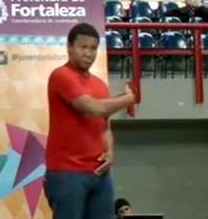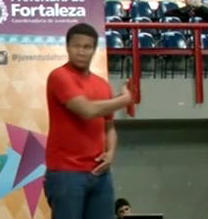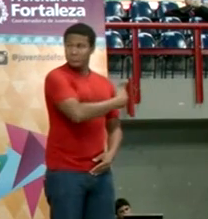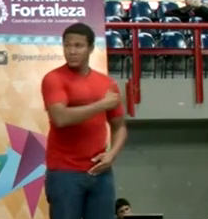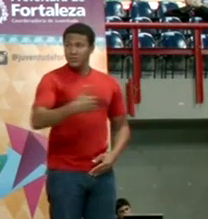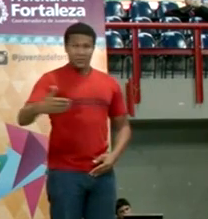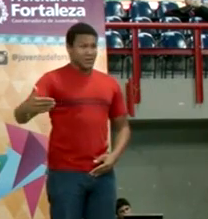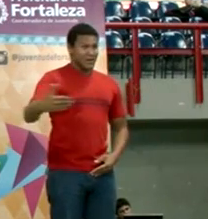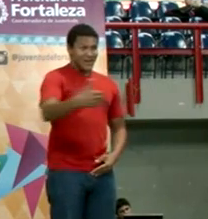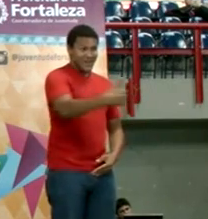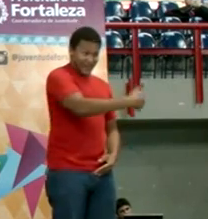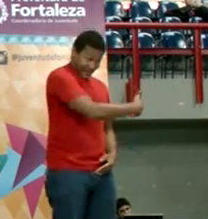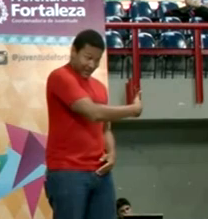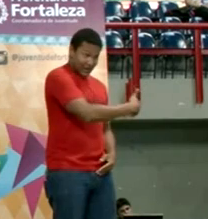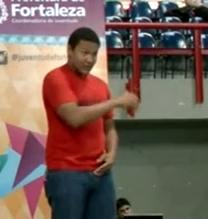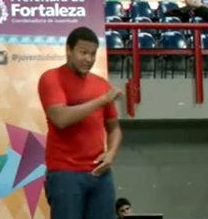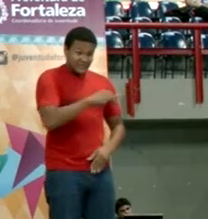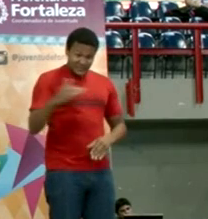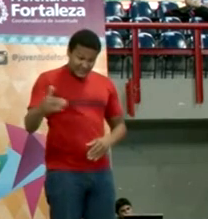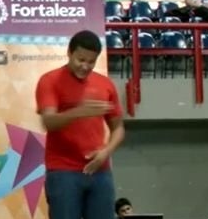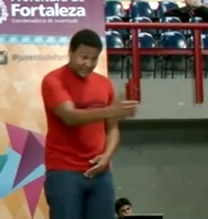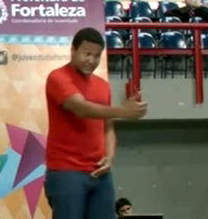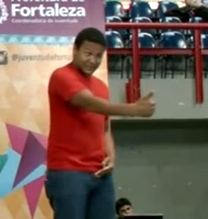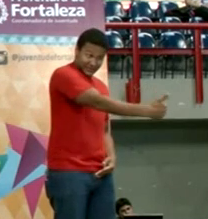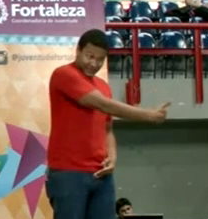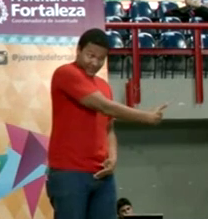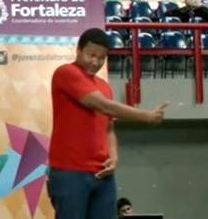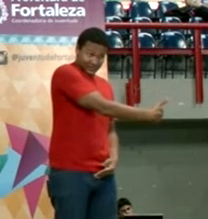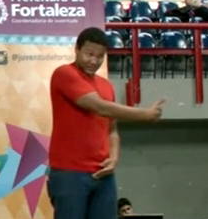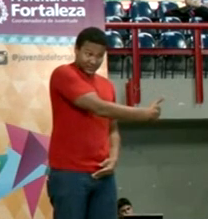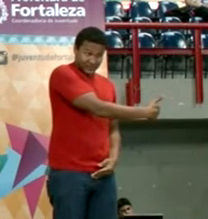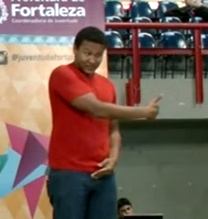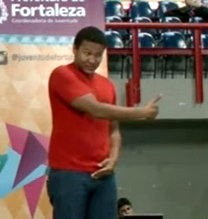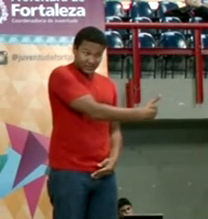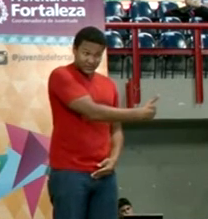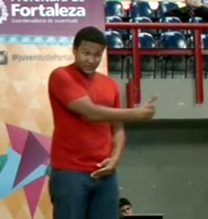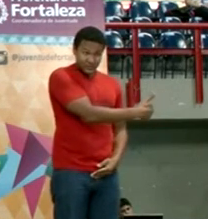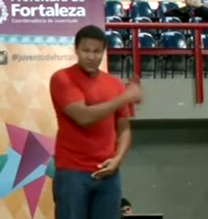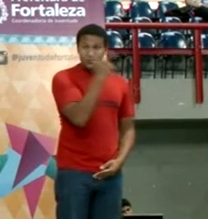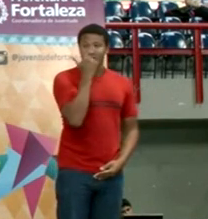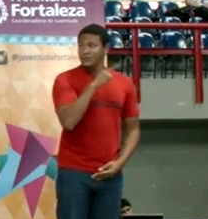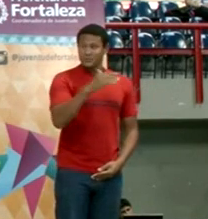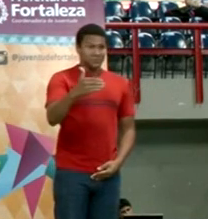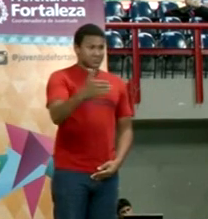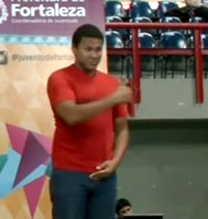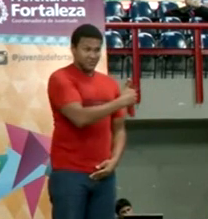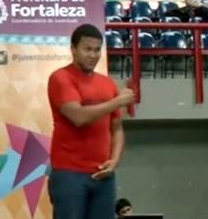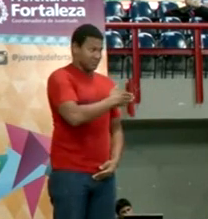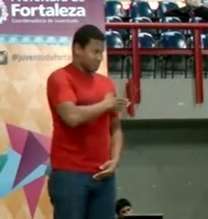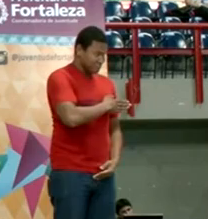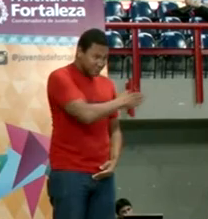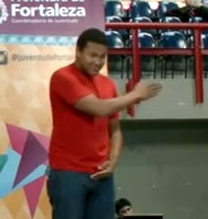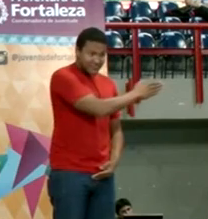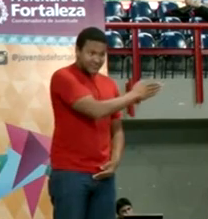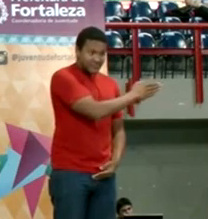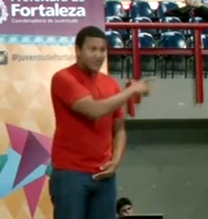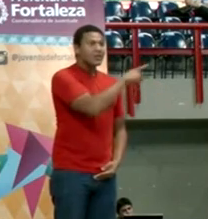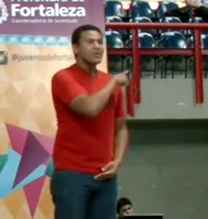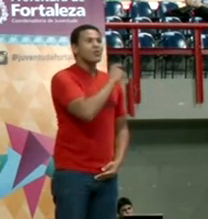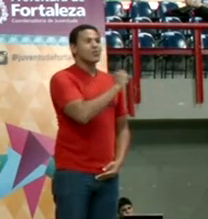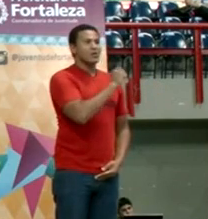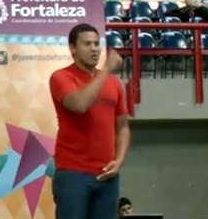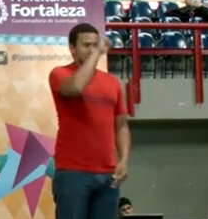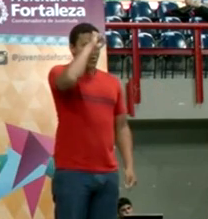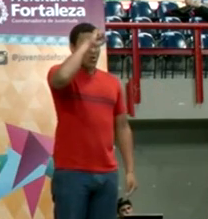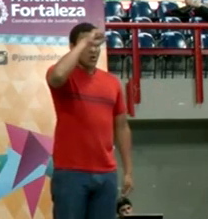Para cá, quando ele entrasse bem aqui na avenida, quando ele entrasse para a esquerda, e ele dobrasse, ia ter um